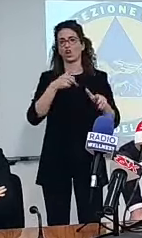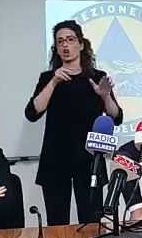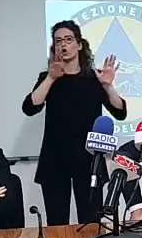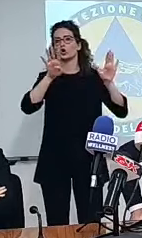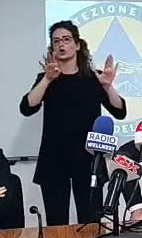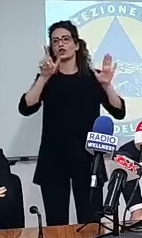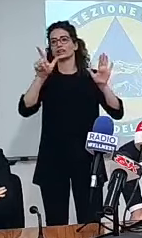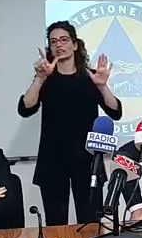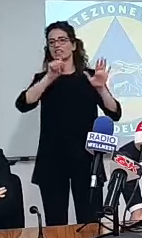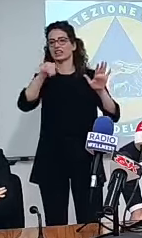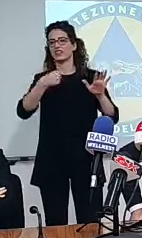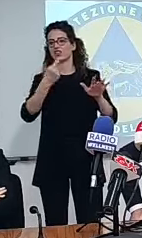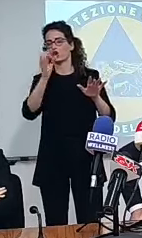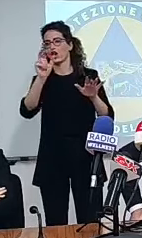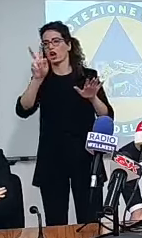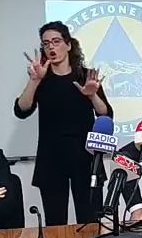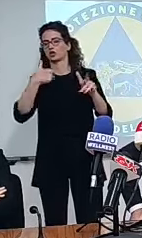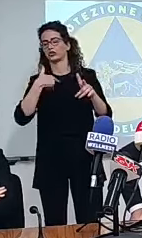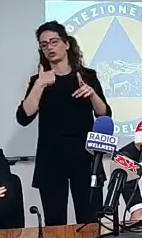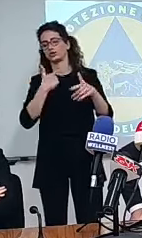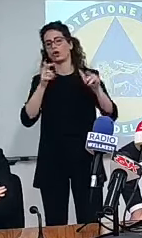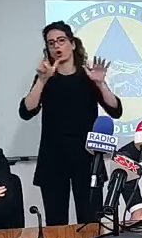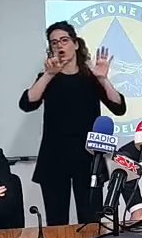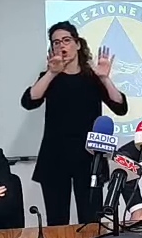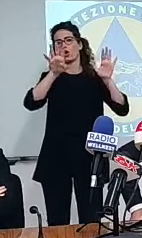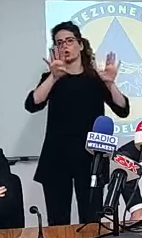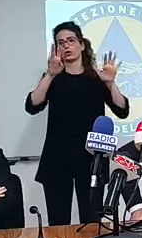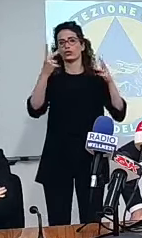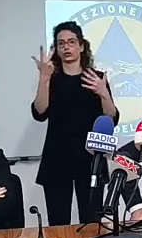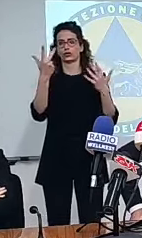97,8% arrotondato io a 98%.